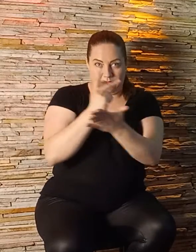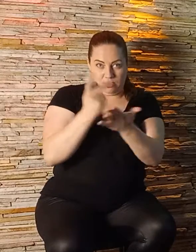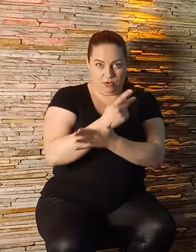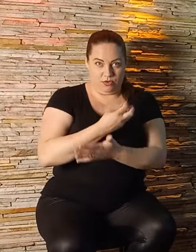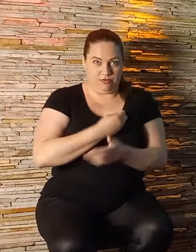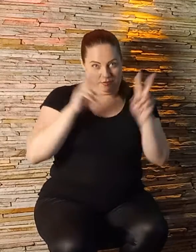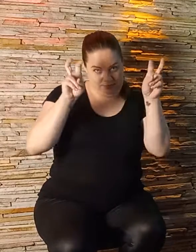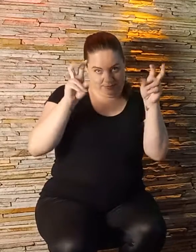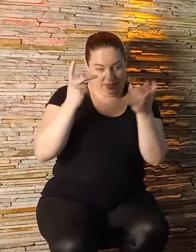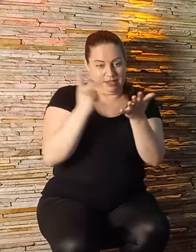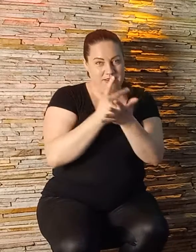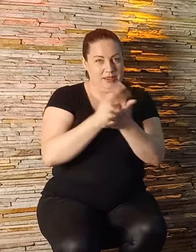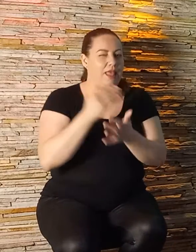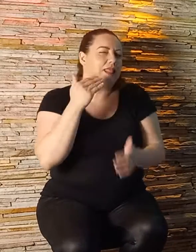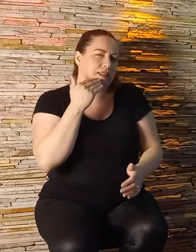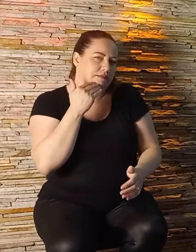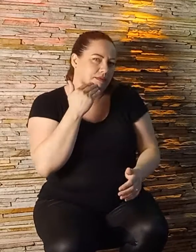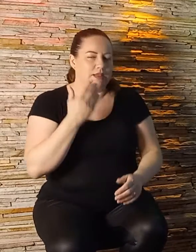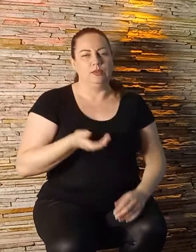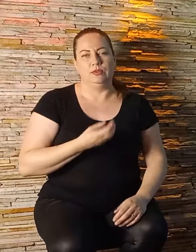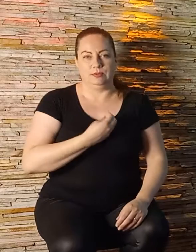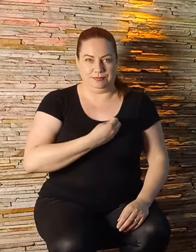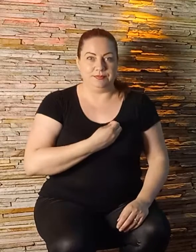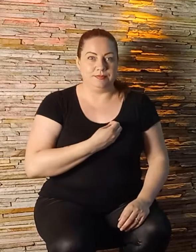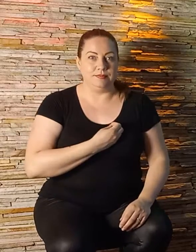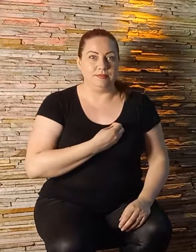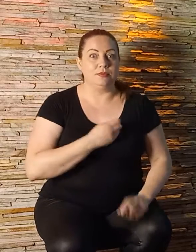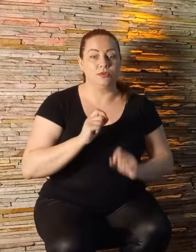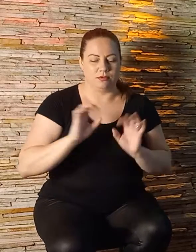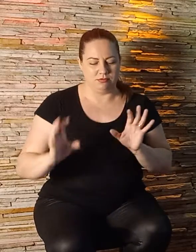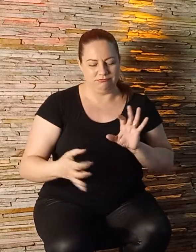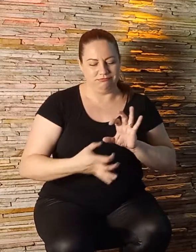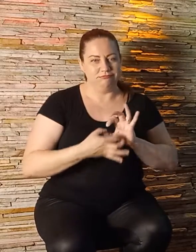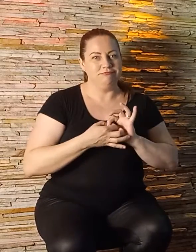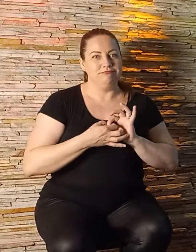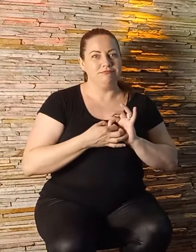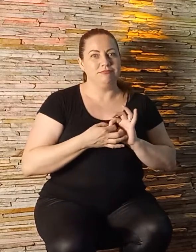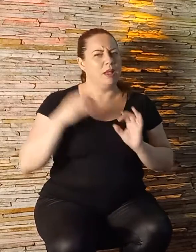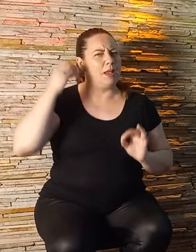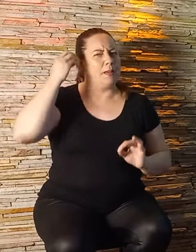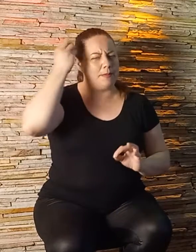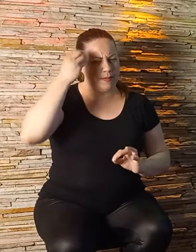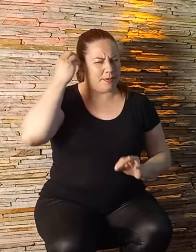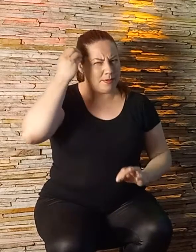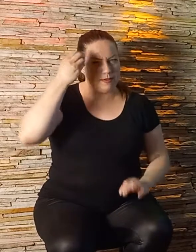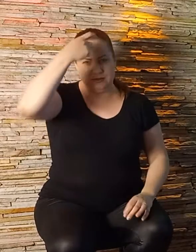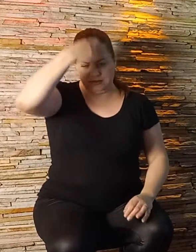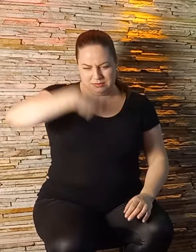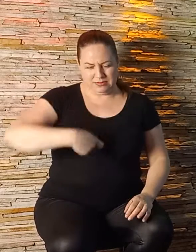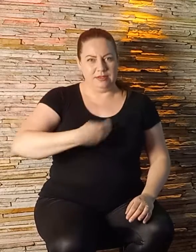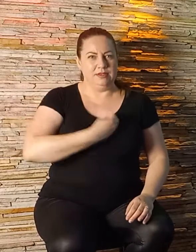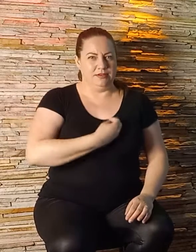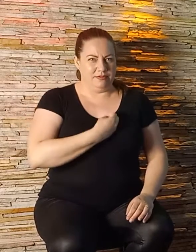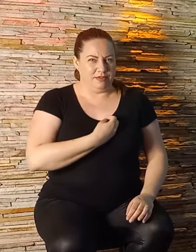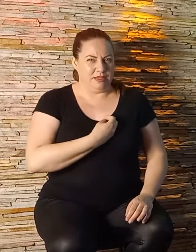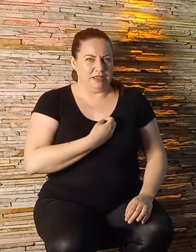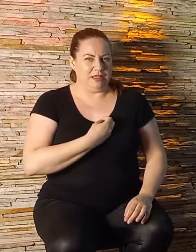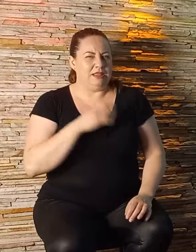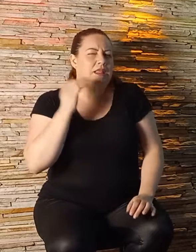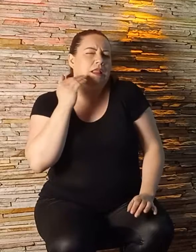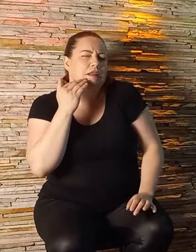entre "os nossos defeitos eles compõem toda a nossa personalidade sabe essa sujeirinha que tem